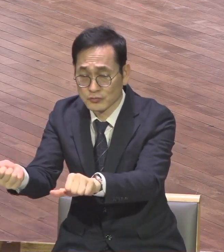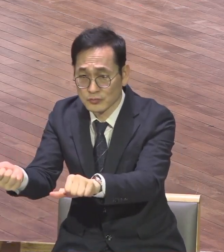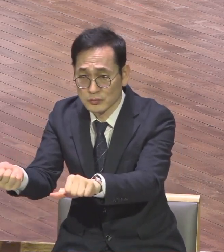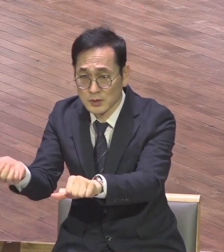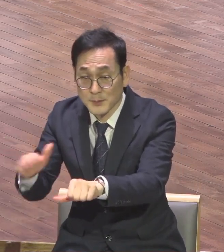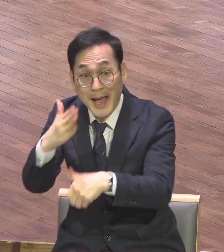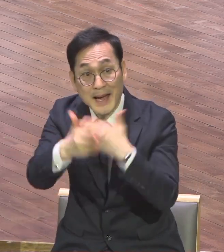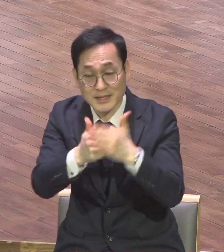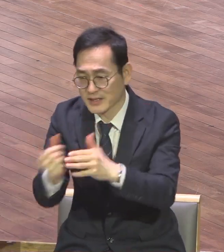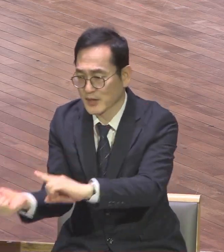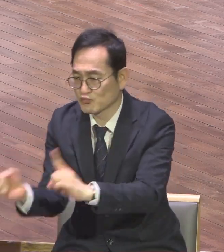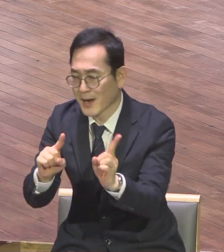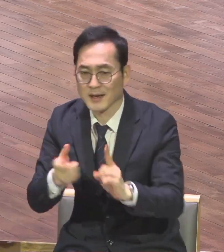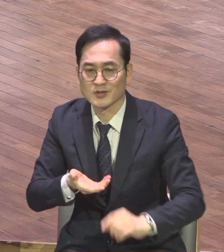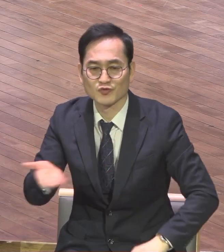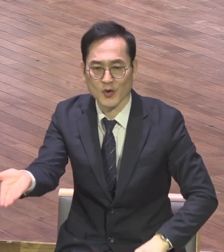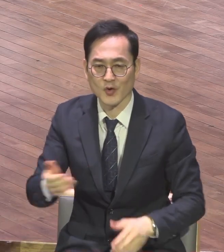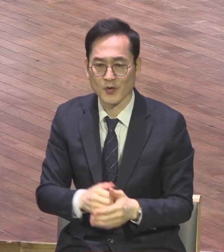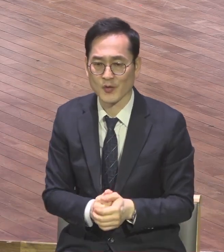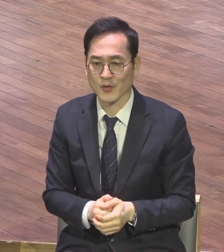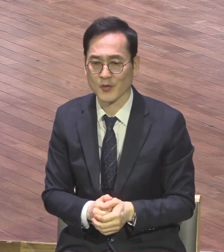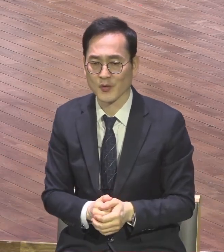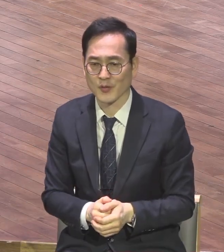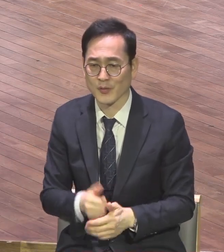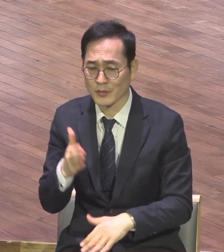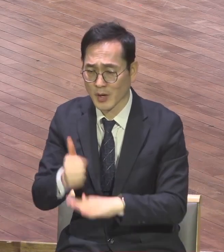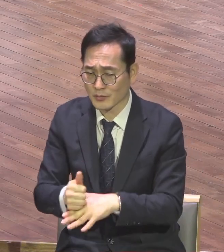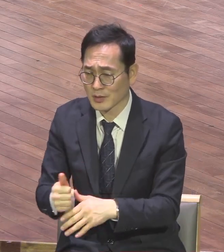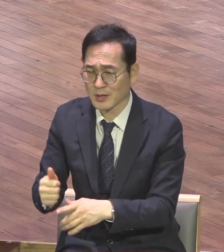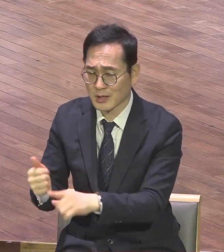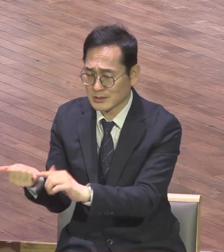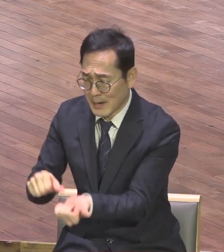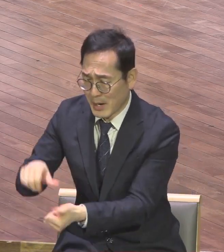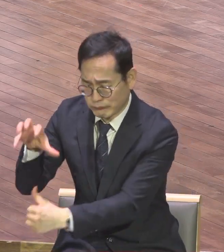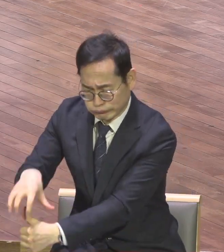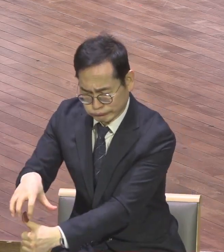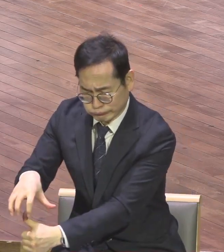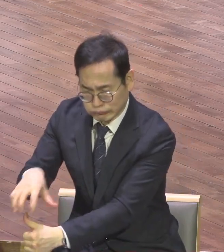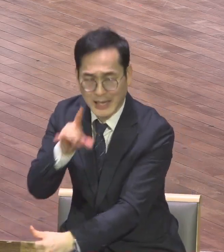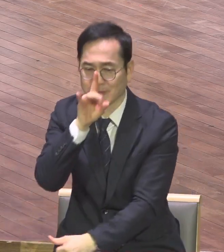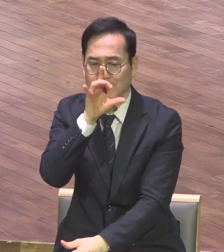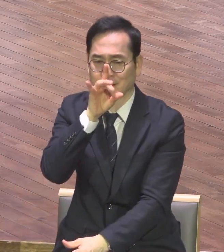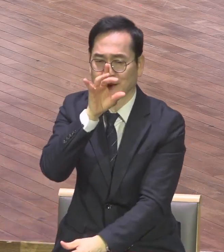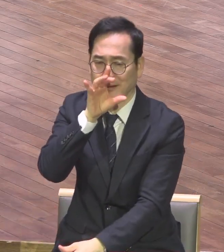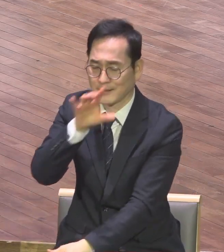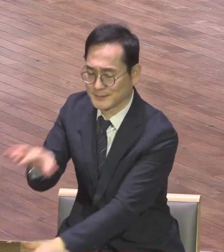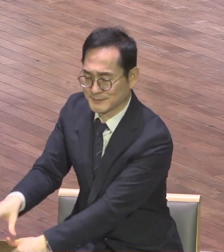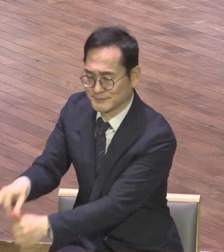풀어 살리셨으니 이는 그가 사망에 매여 있을 수 없음이라.